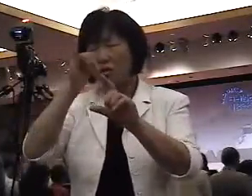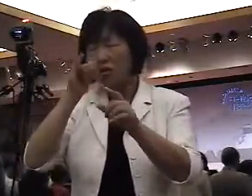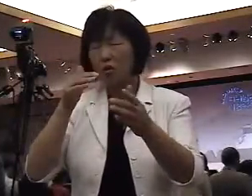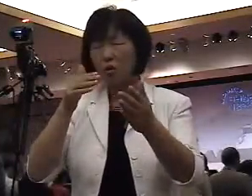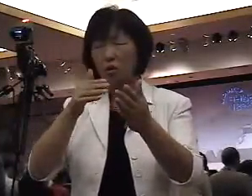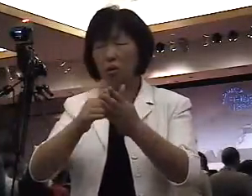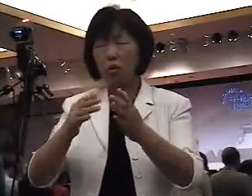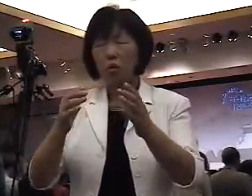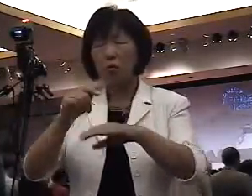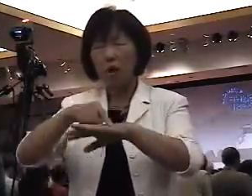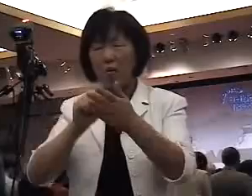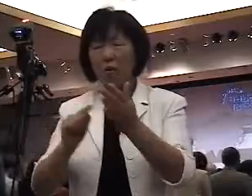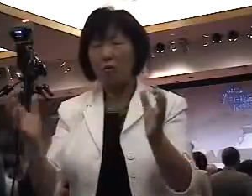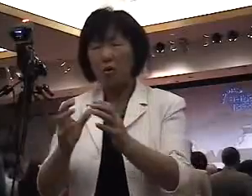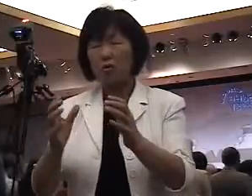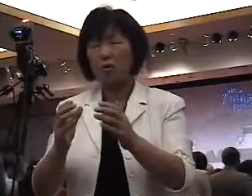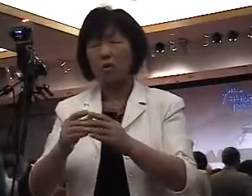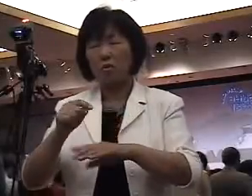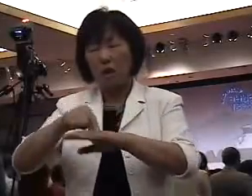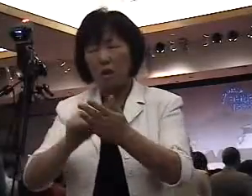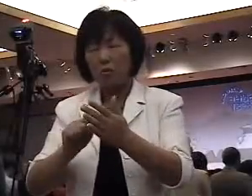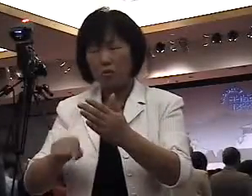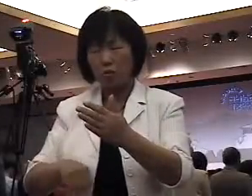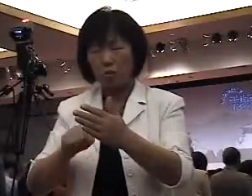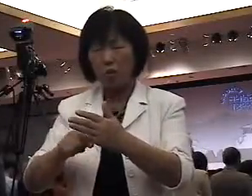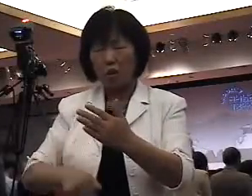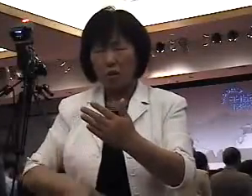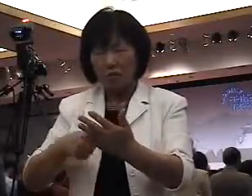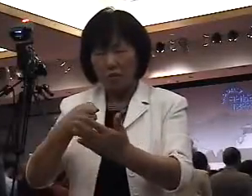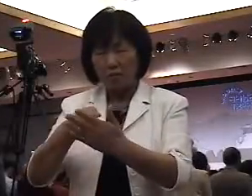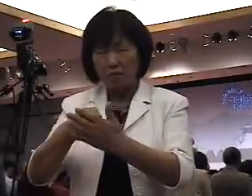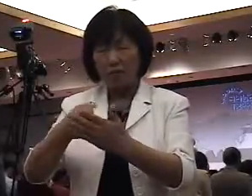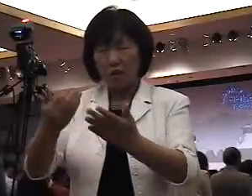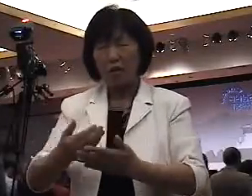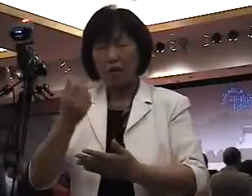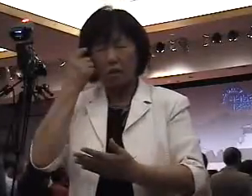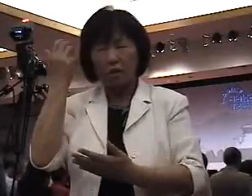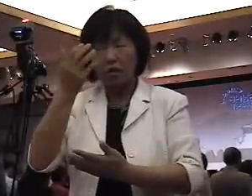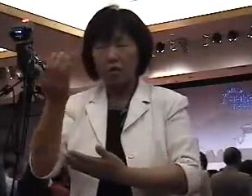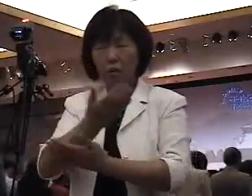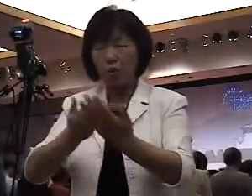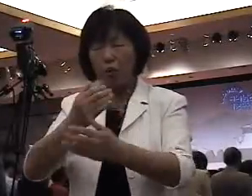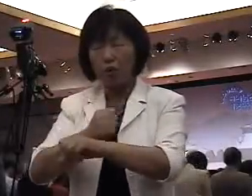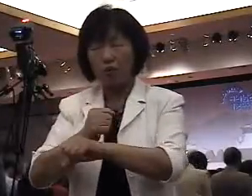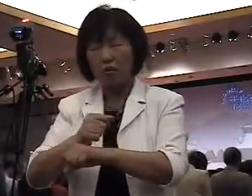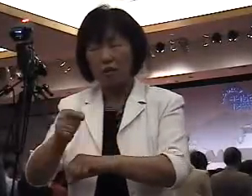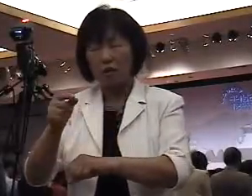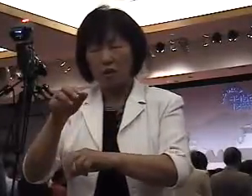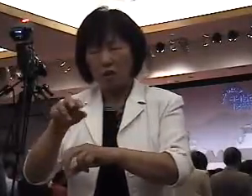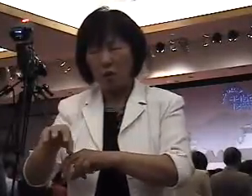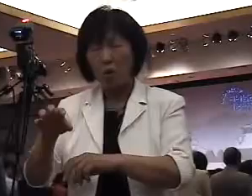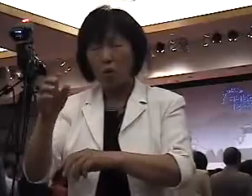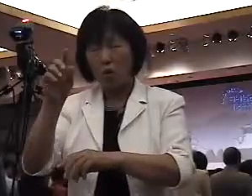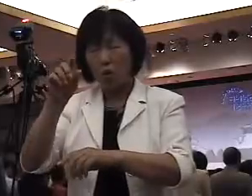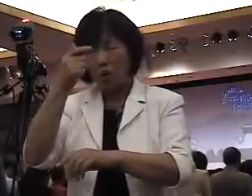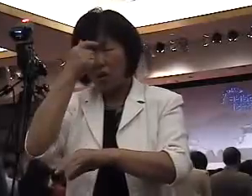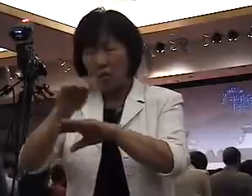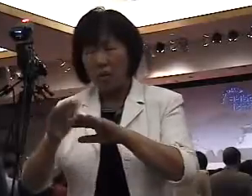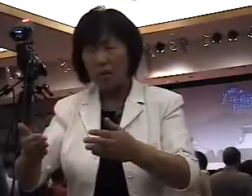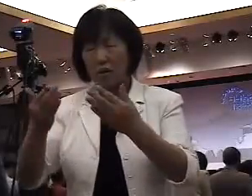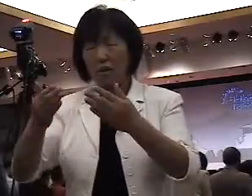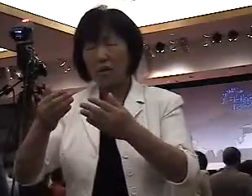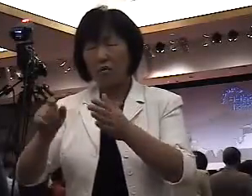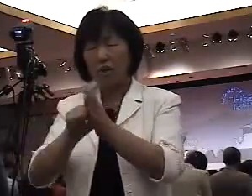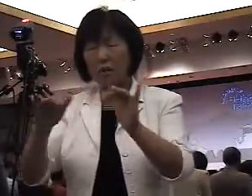마음을 모아주시고 마음속에 담대함 주시는 성령님 교통하심이 여기 나와 예배드리는 모든 주의 백성들